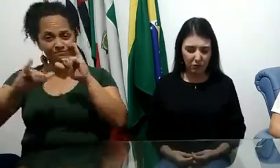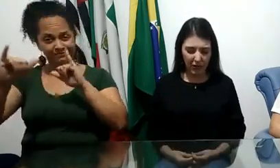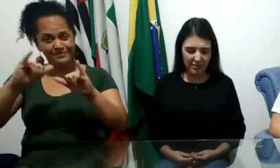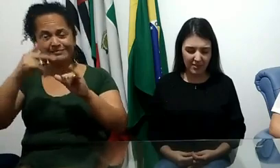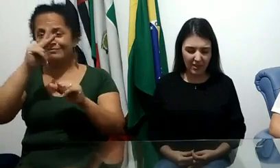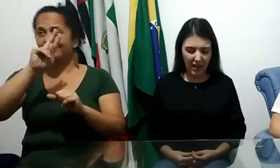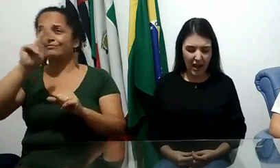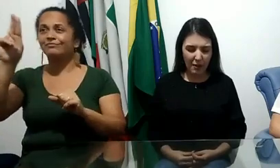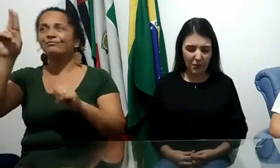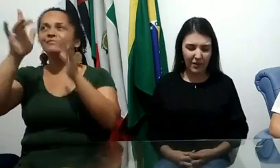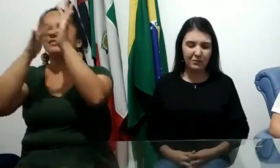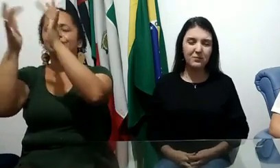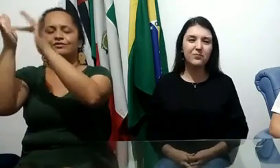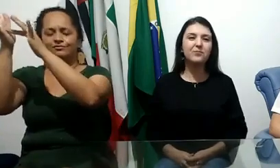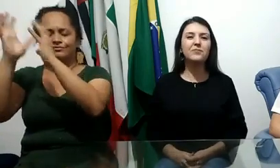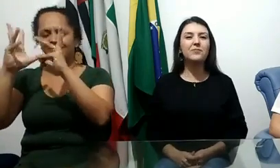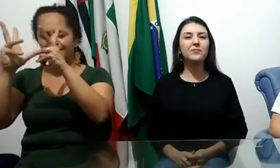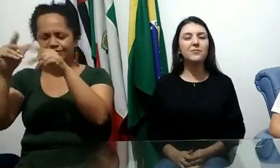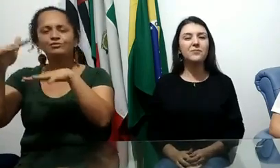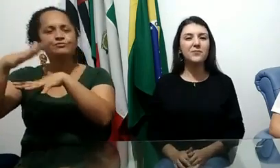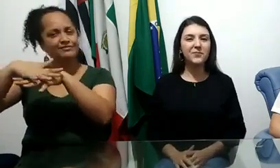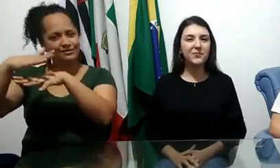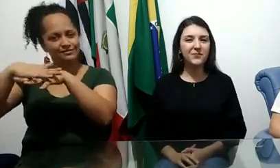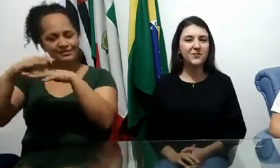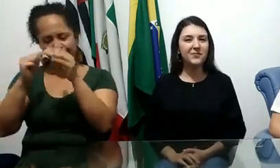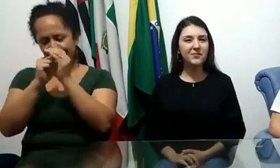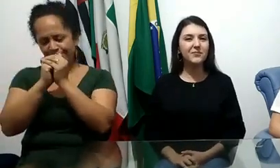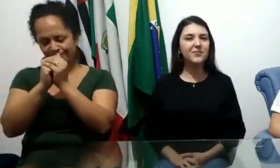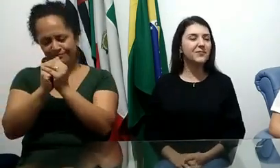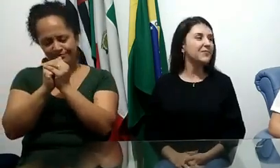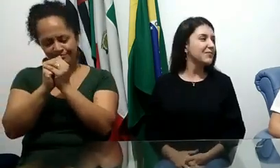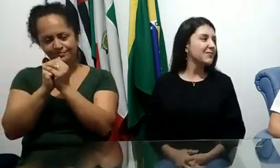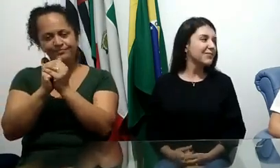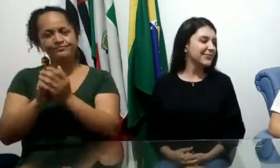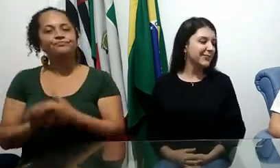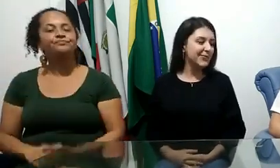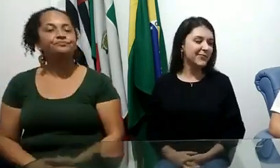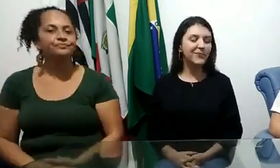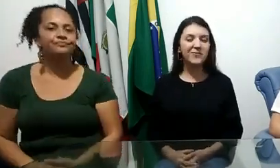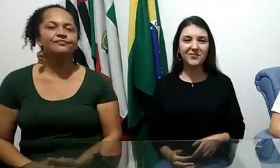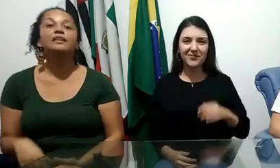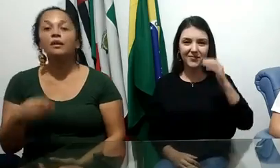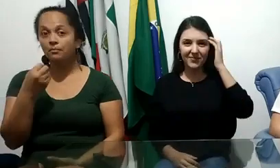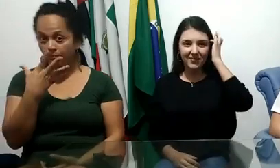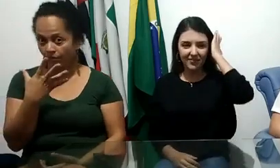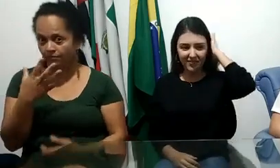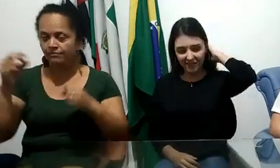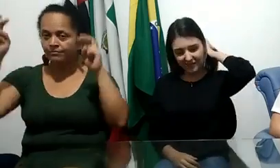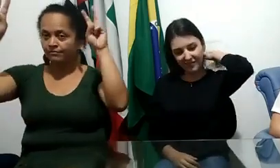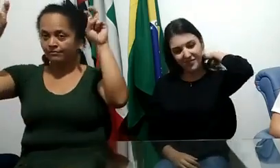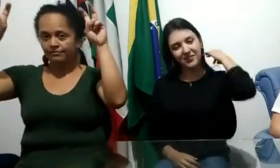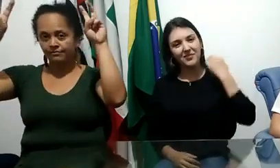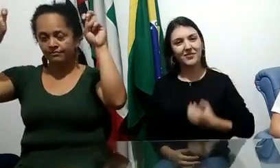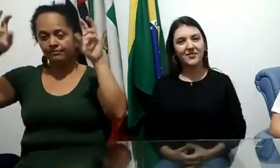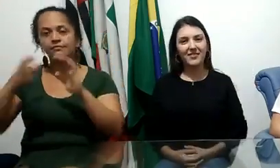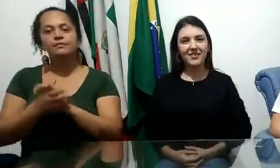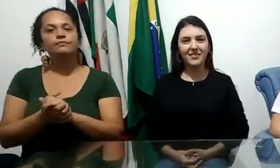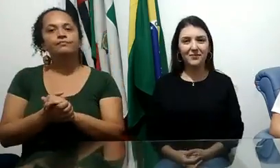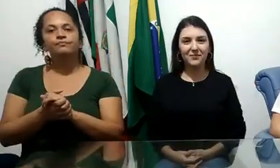Senhor fez. Amém. Amém. Bom, gente, hoje o tema da nossa ministração é